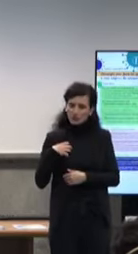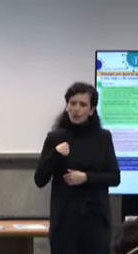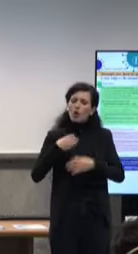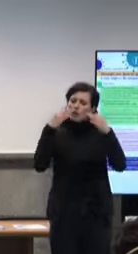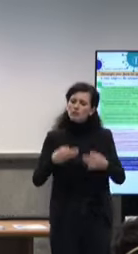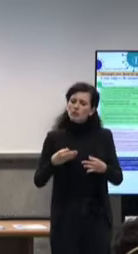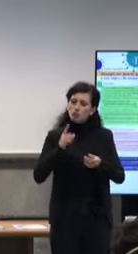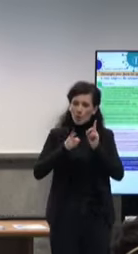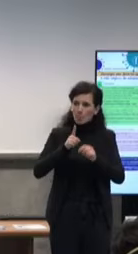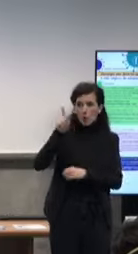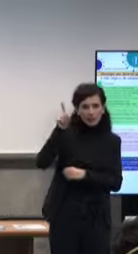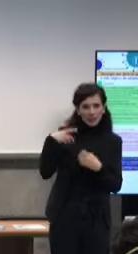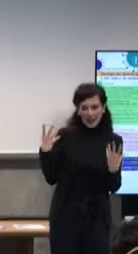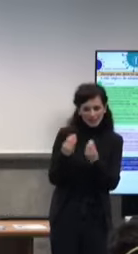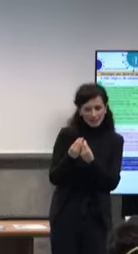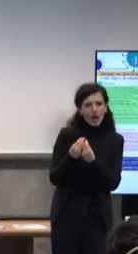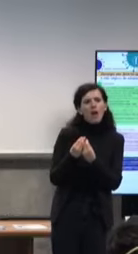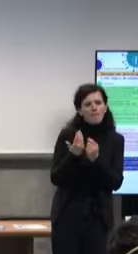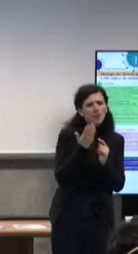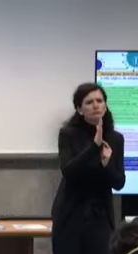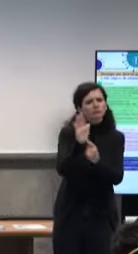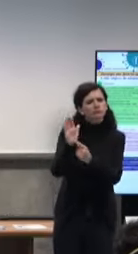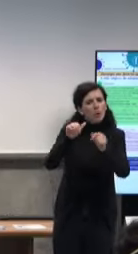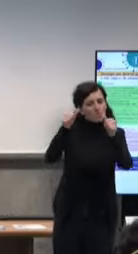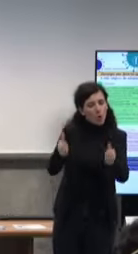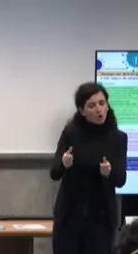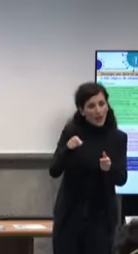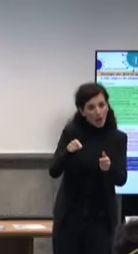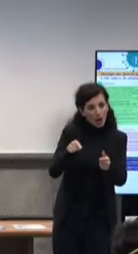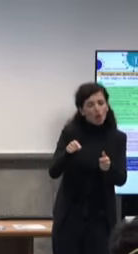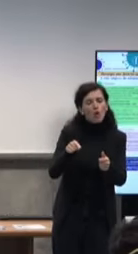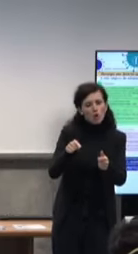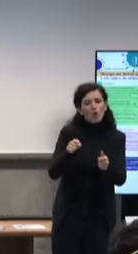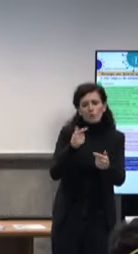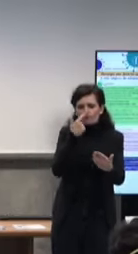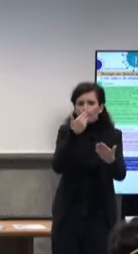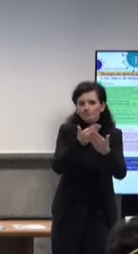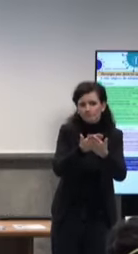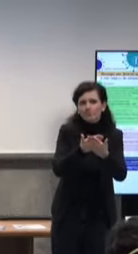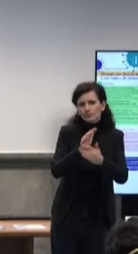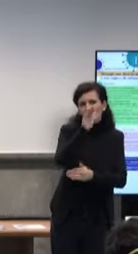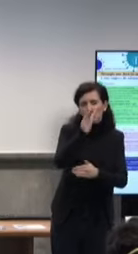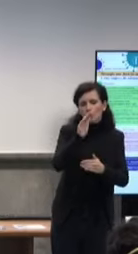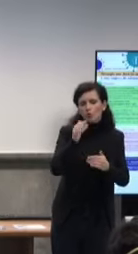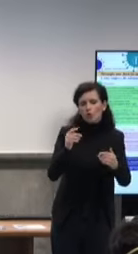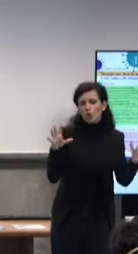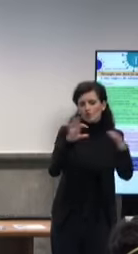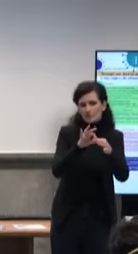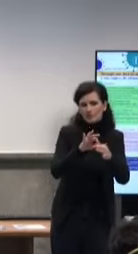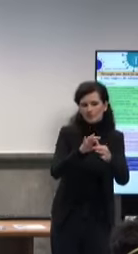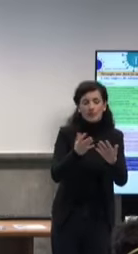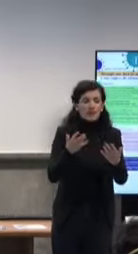politico con dei modelli il più possibile vicini a quello che si verificherà e qui mi fermo se